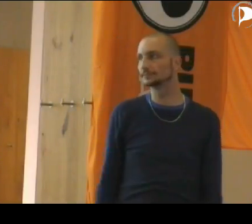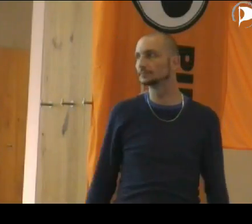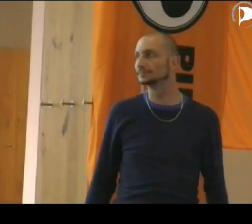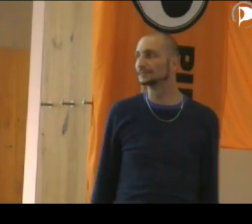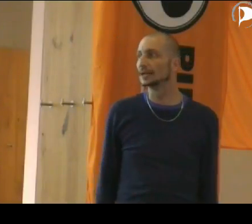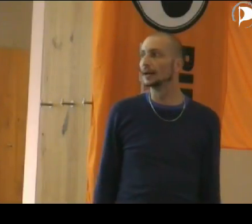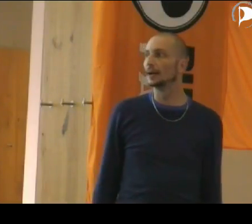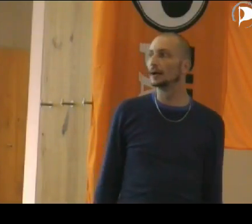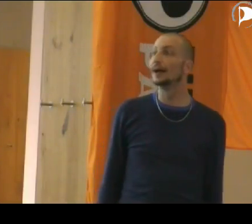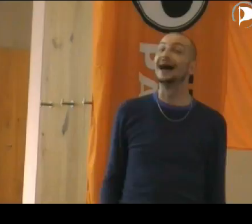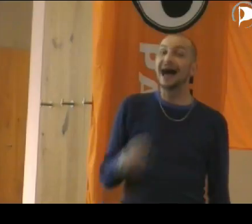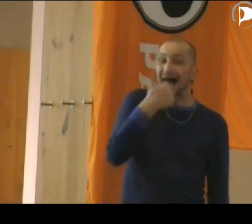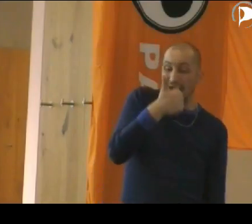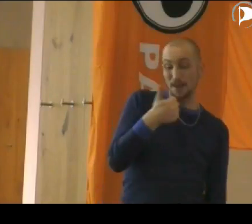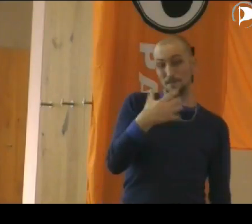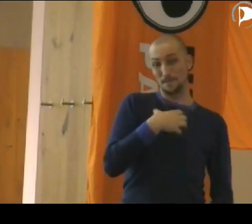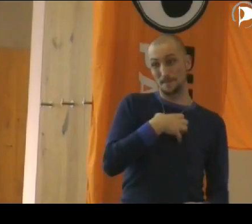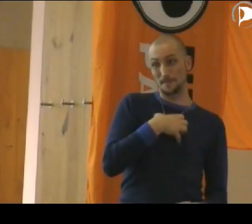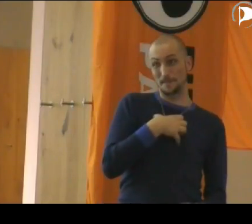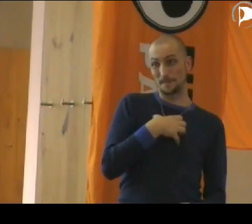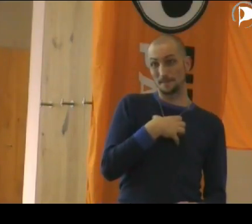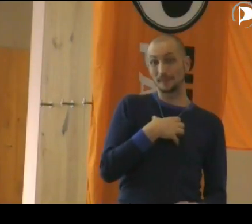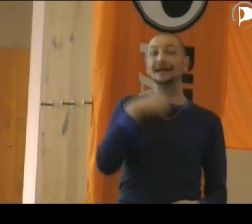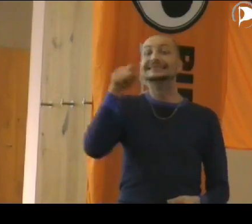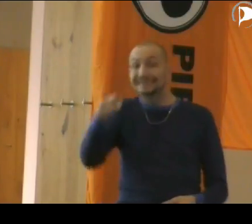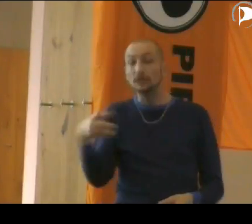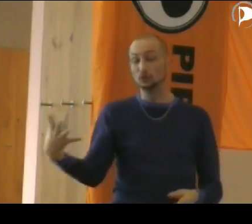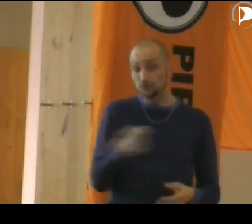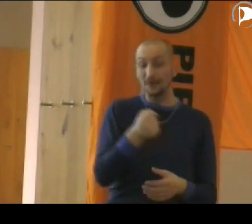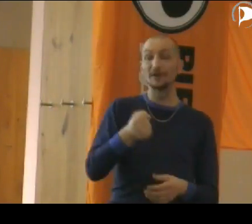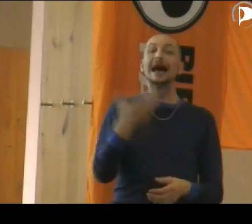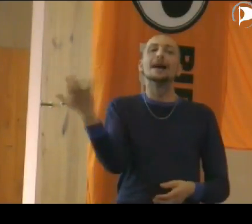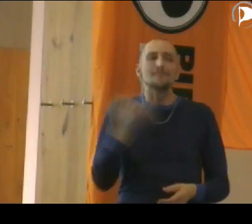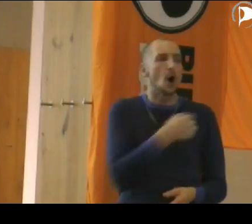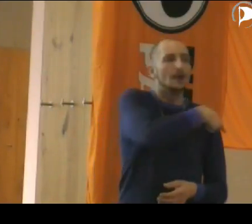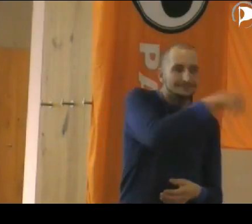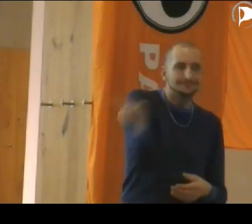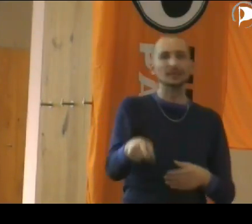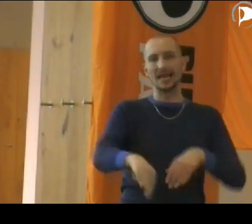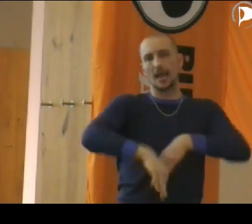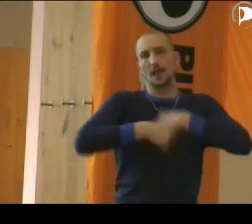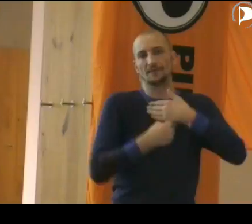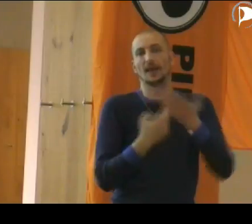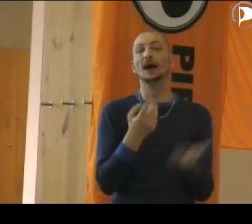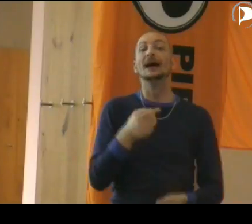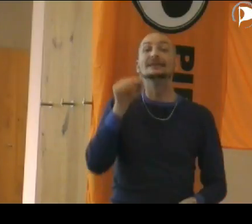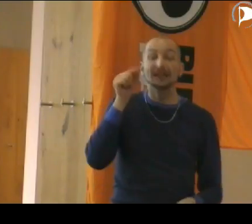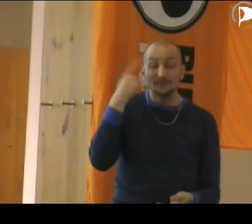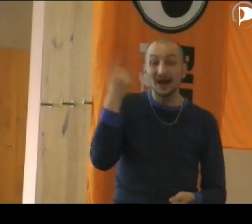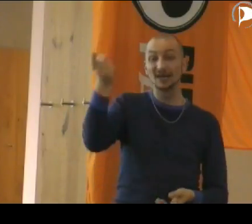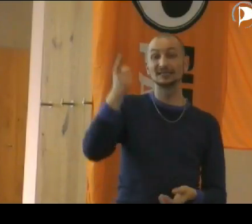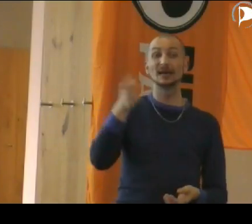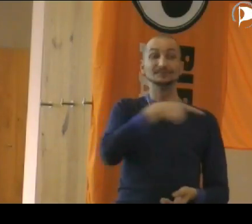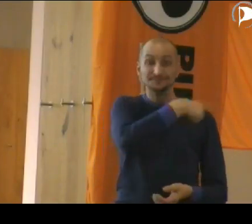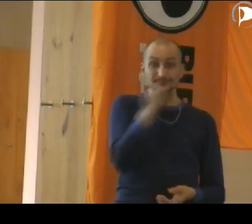da ein verbrechen damit die das schaffen brauchen sie alle gehören ich weiß dass einige von euch waren